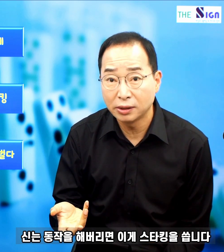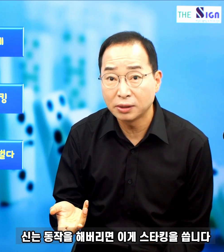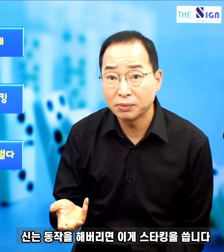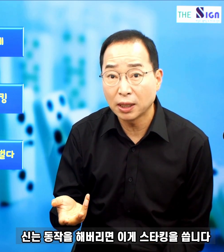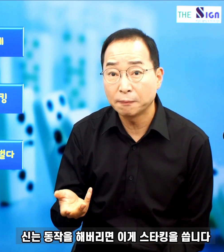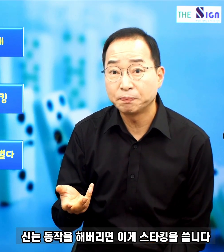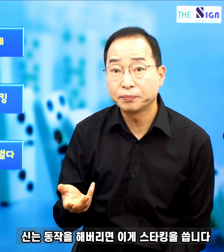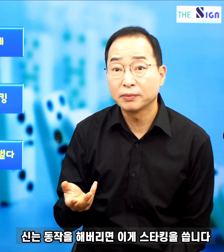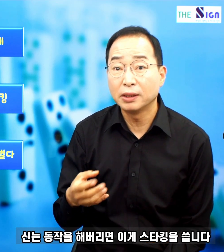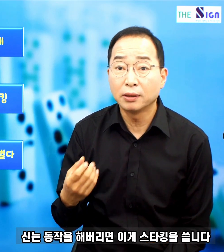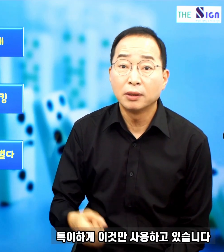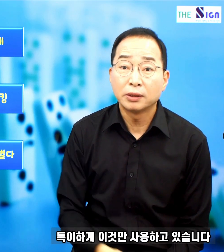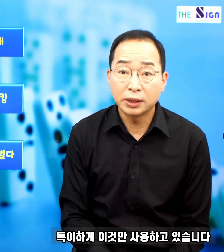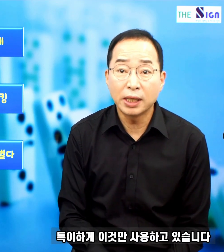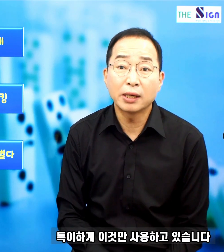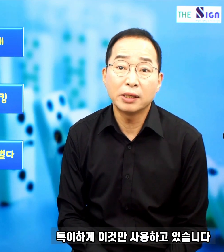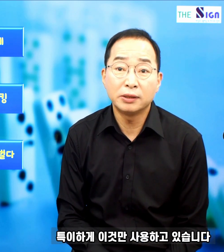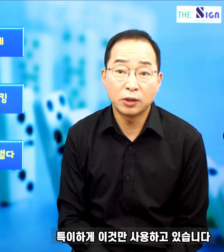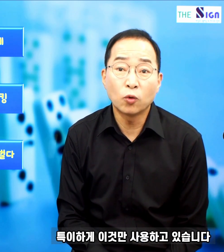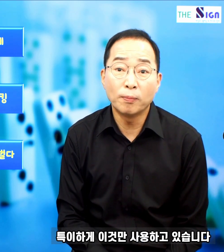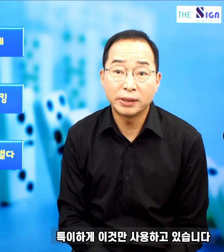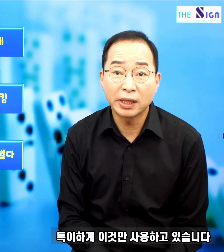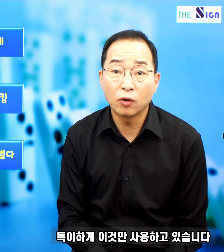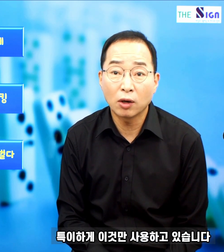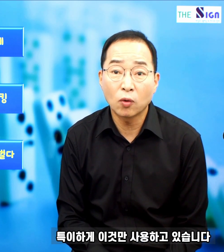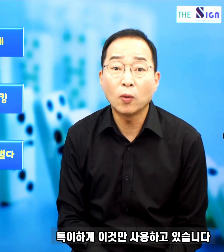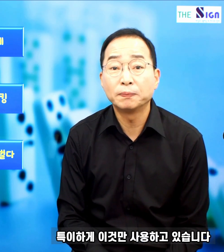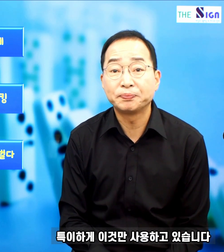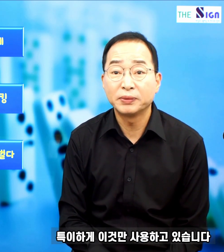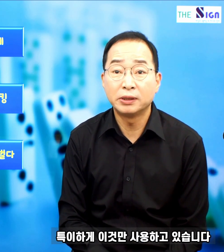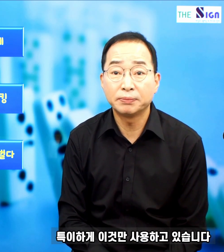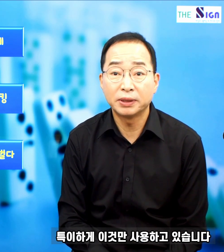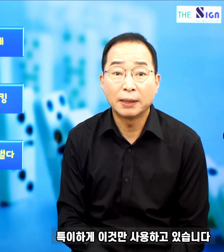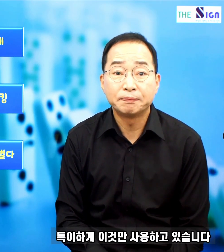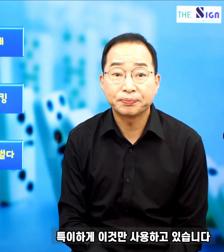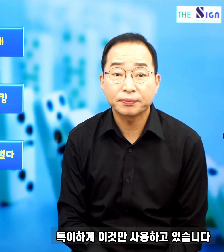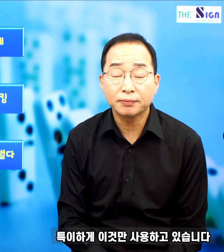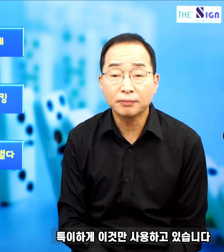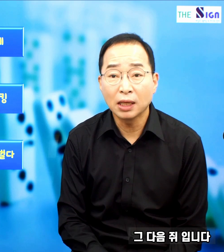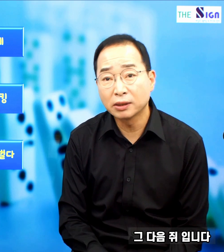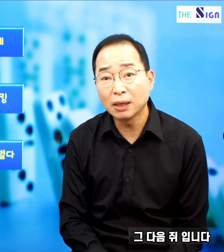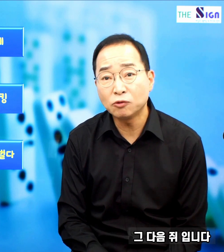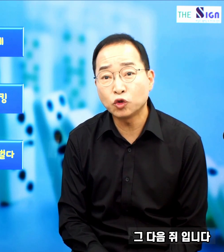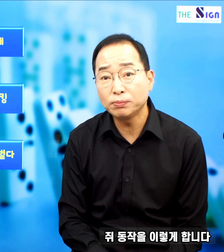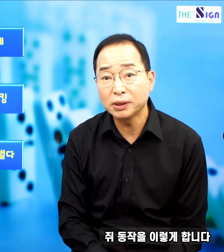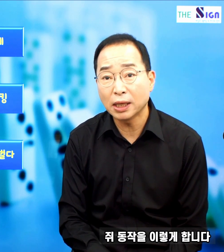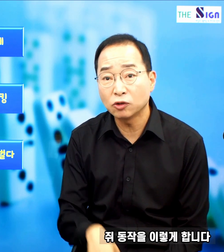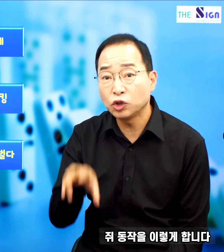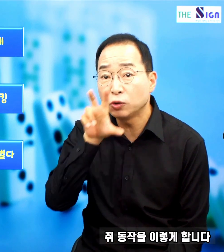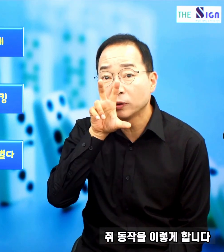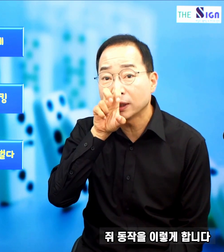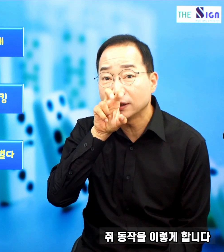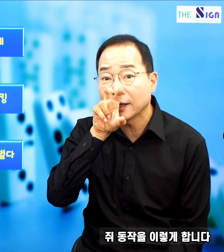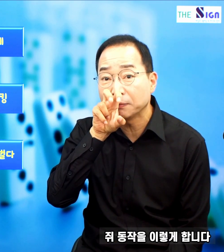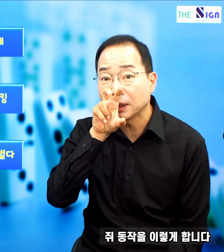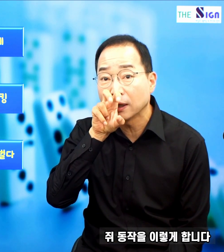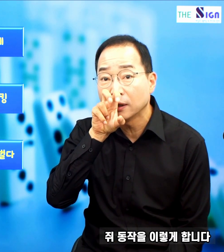씁니다. 특이하게 이제 이것만 사용하고 있습니다. 그 다음 쥐입니다. 쥐 동작은 이렇게 합니다.